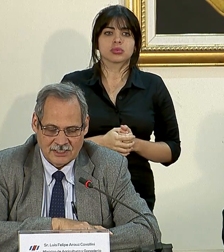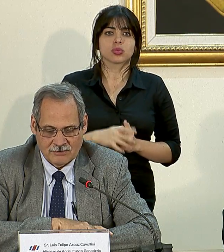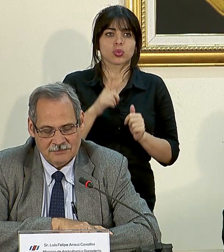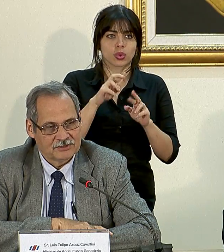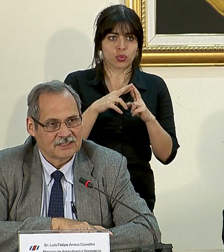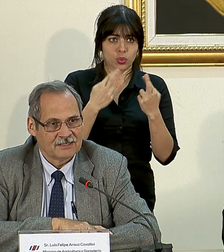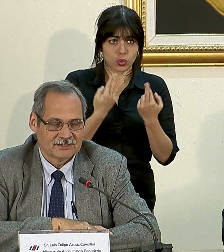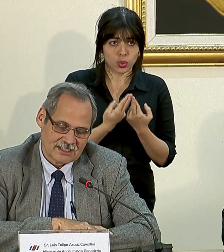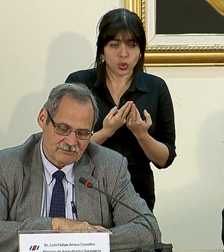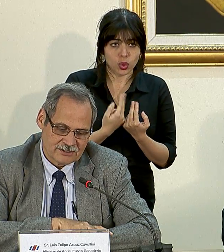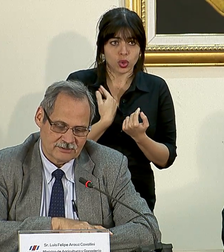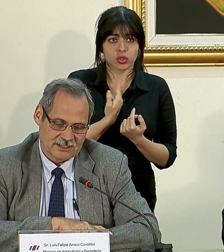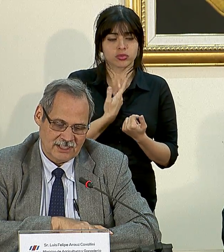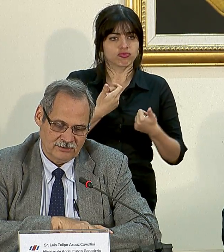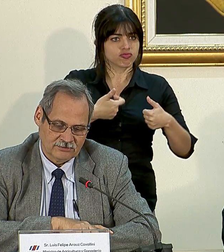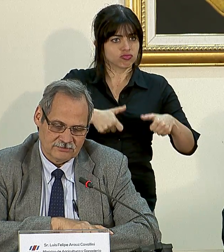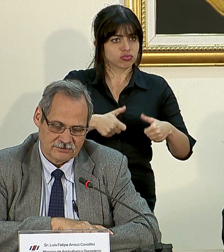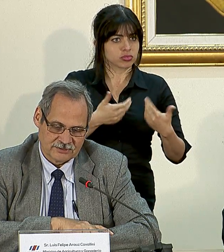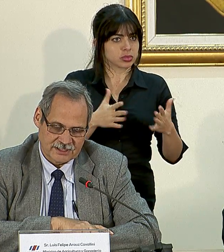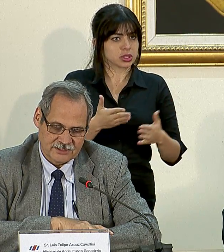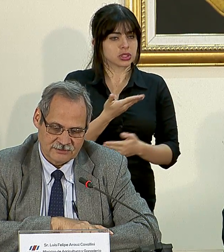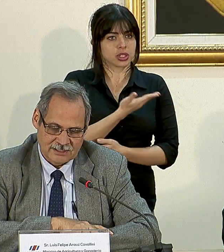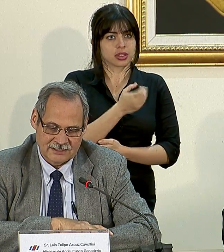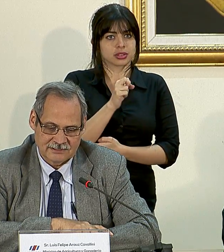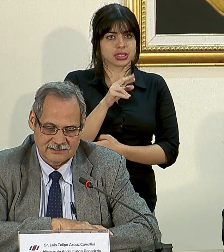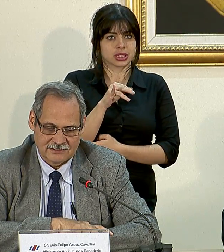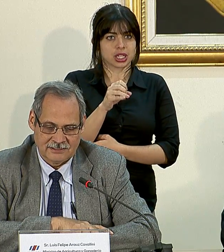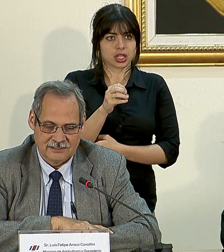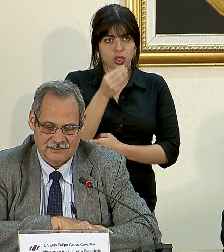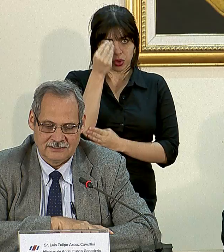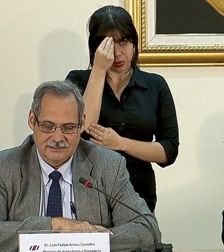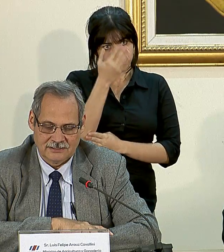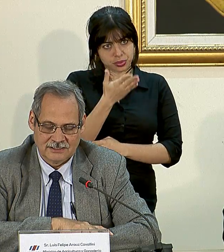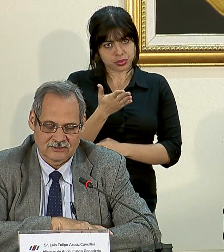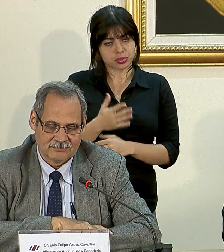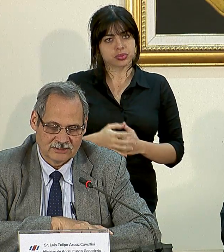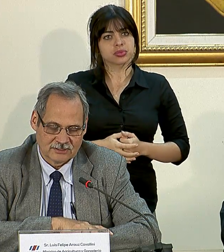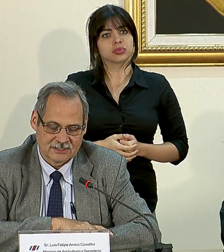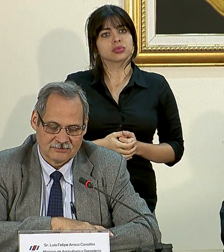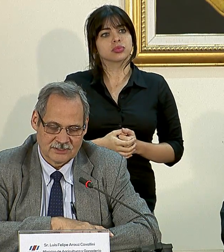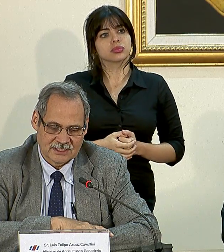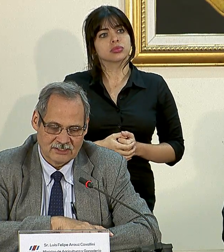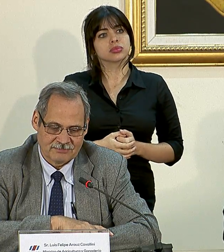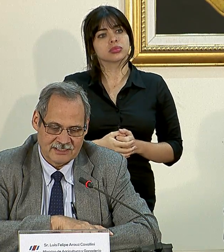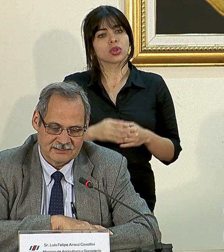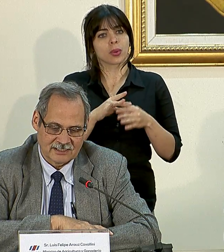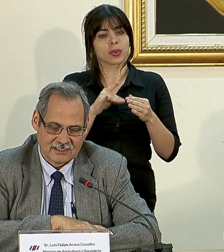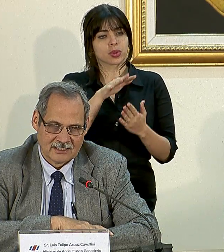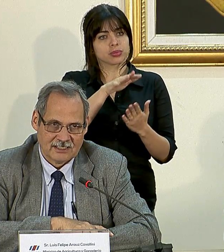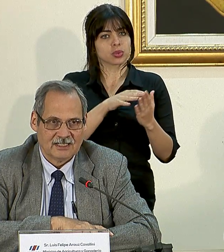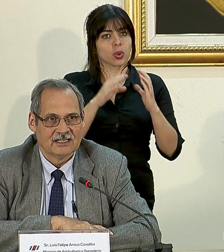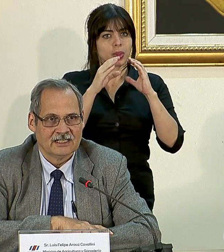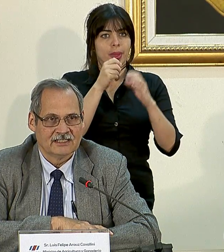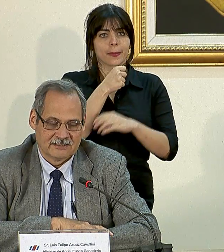reunión en la cual pues llegamos al acuerdo que ya don Sergio les comentó en el comunicado de